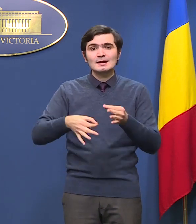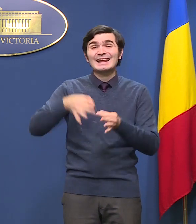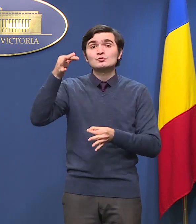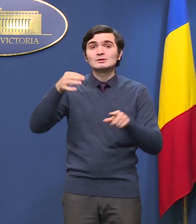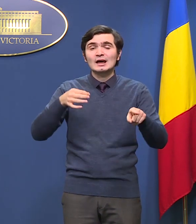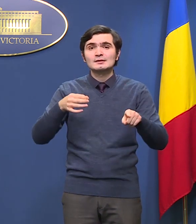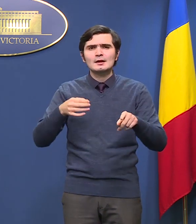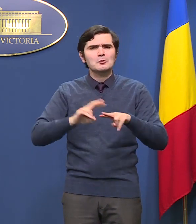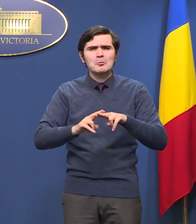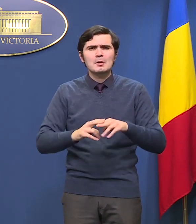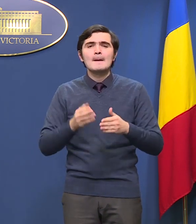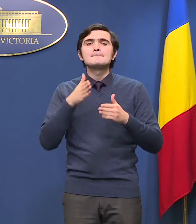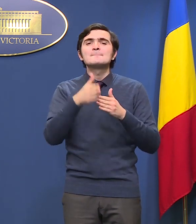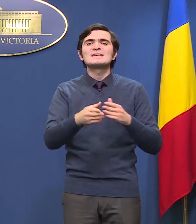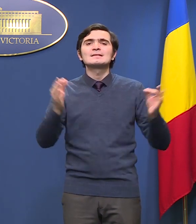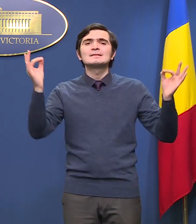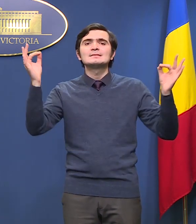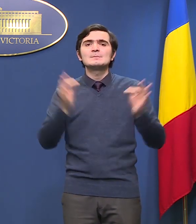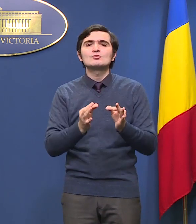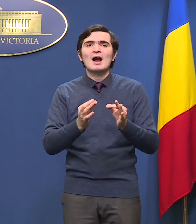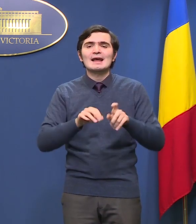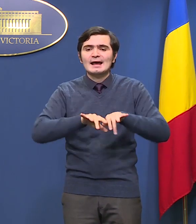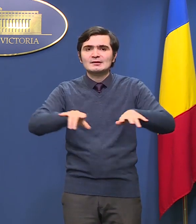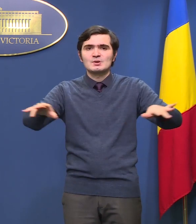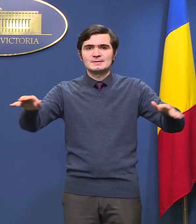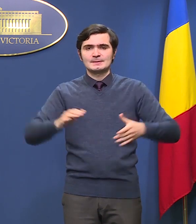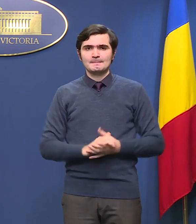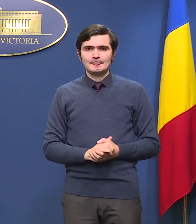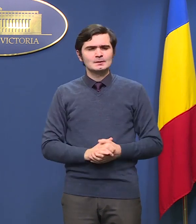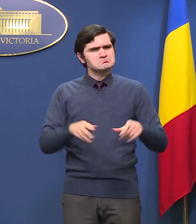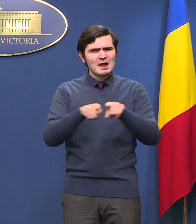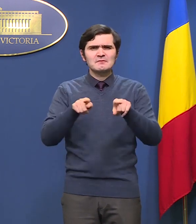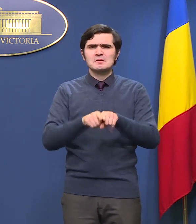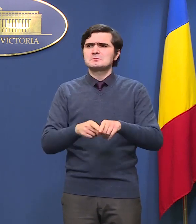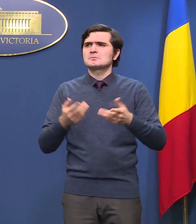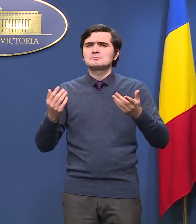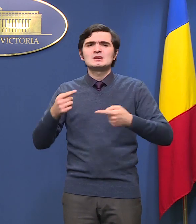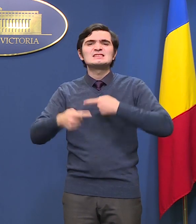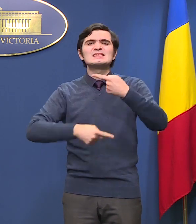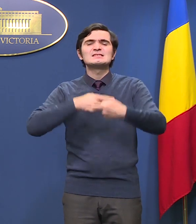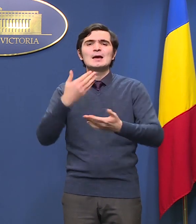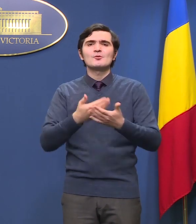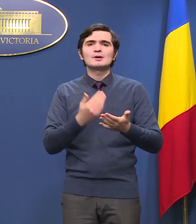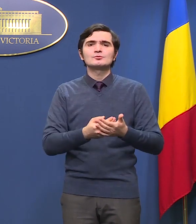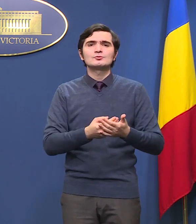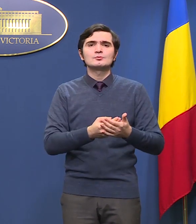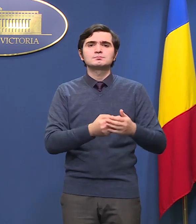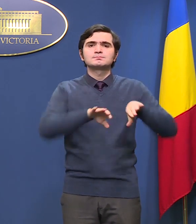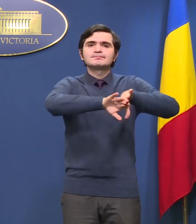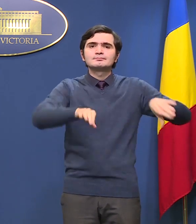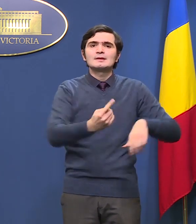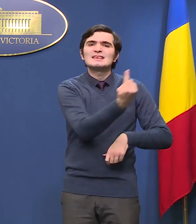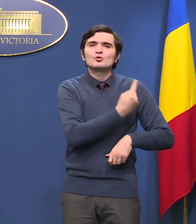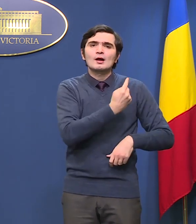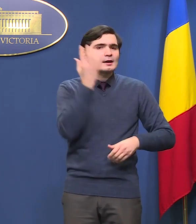rezultatele prin diminuarea răspândirii. De asemenea, sistemul de izolare la domiciliu și de